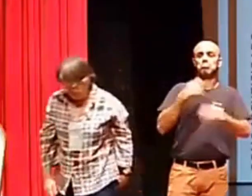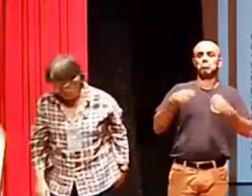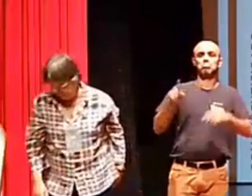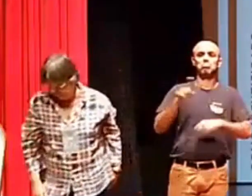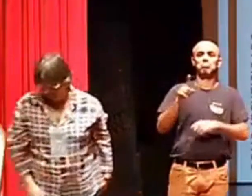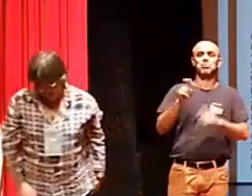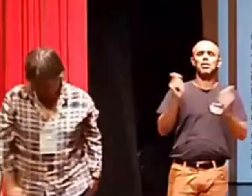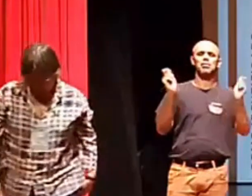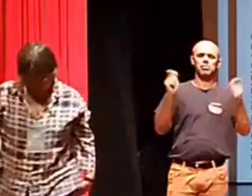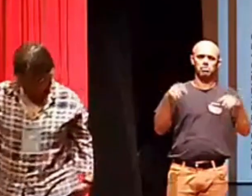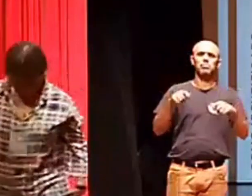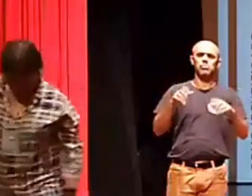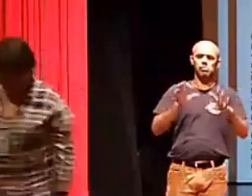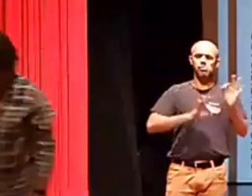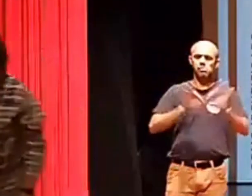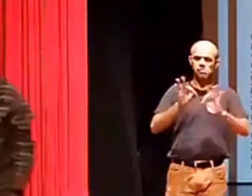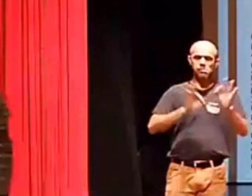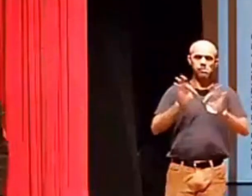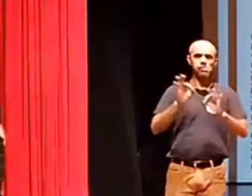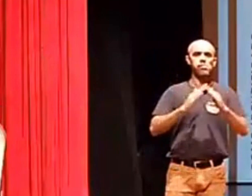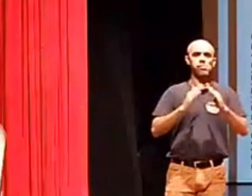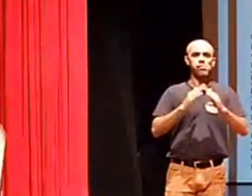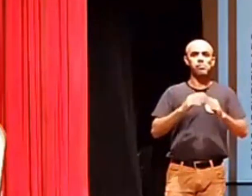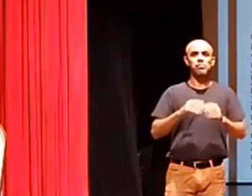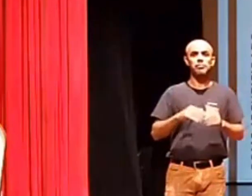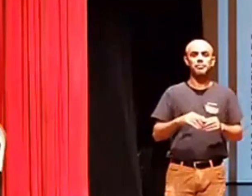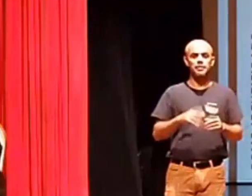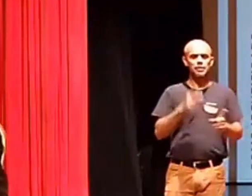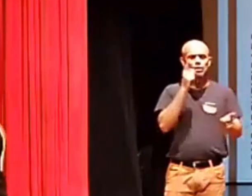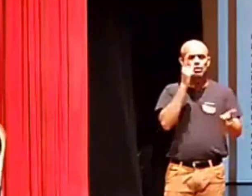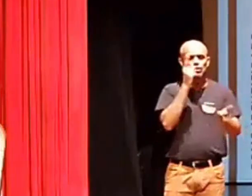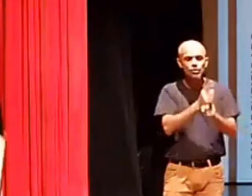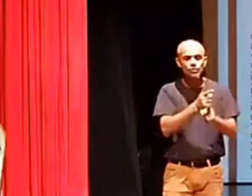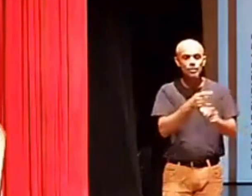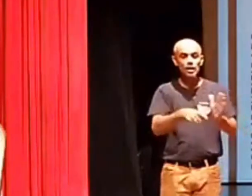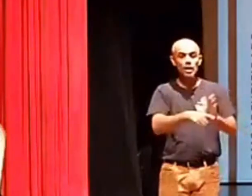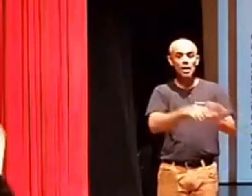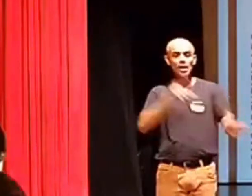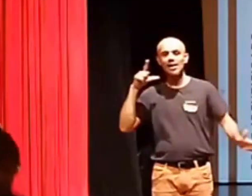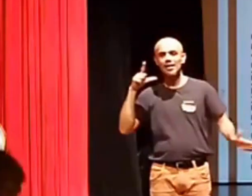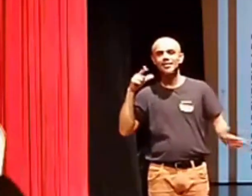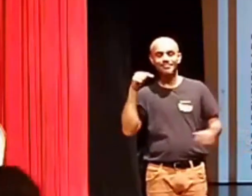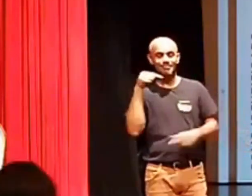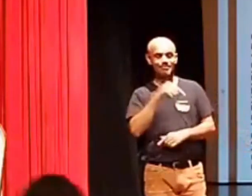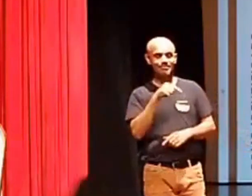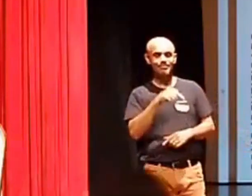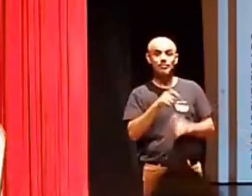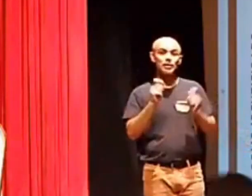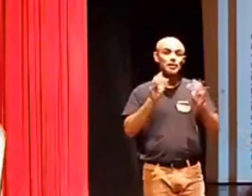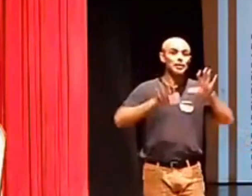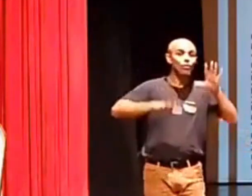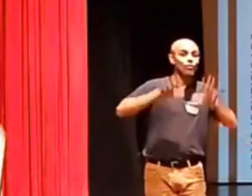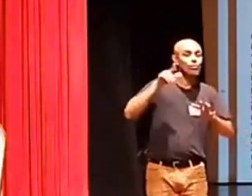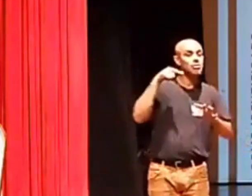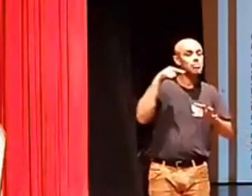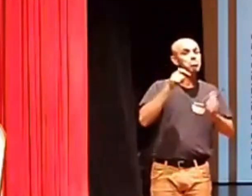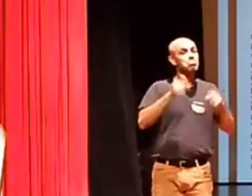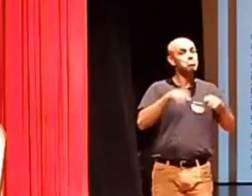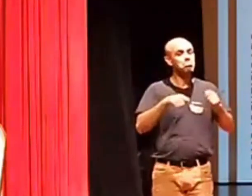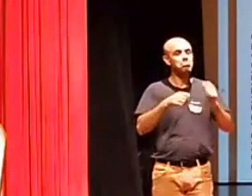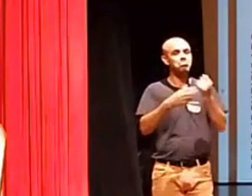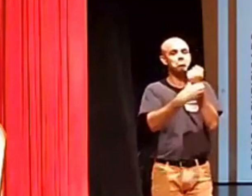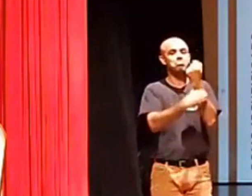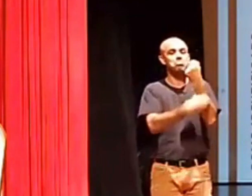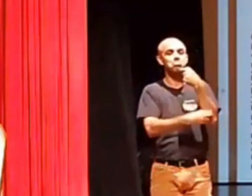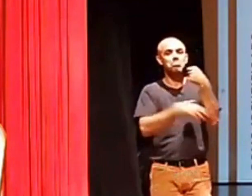pode realizar na sua casa e pode identificar precocemente uma possível escoliose